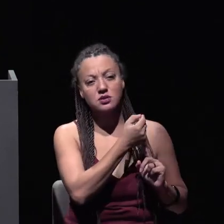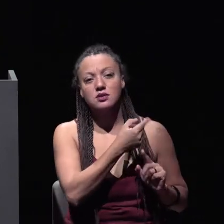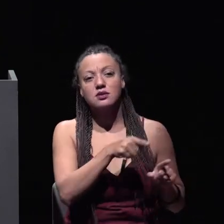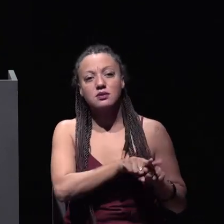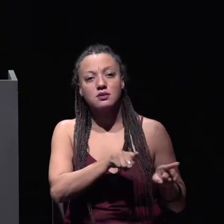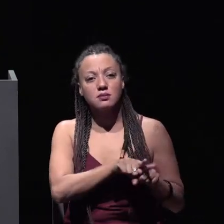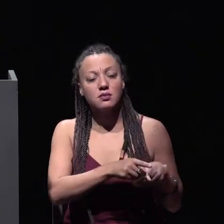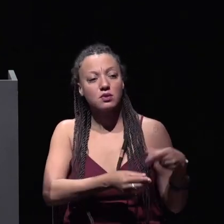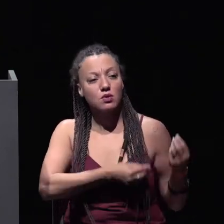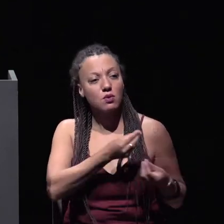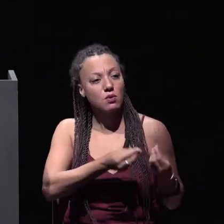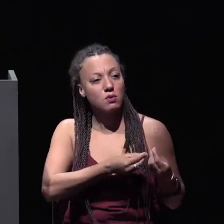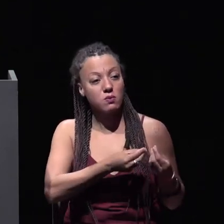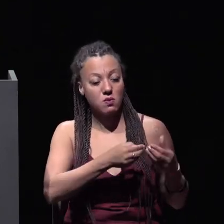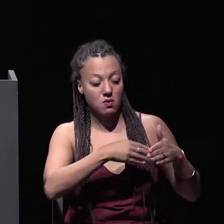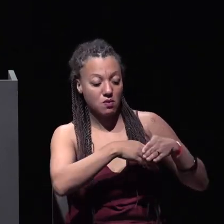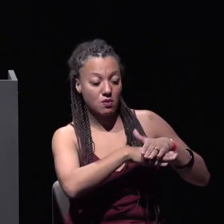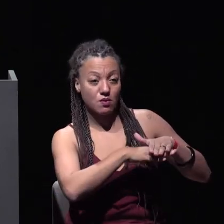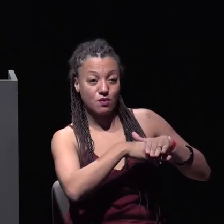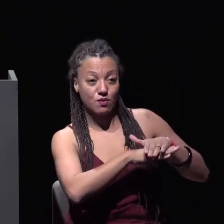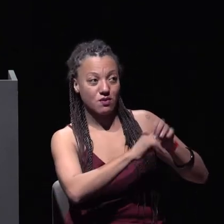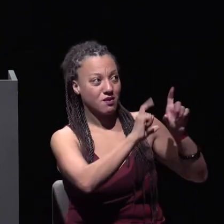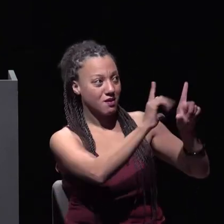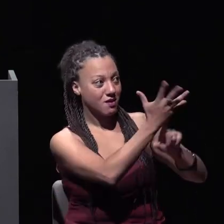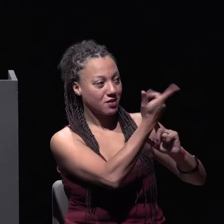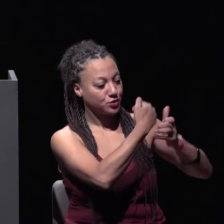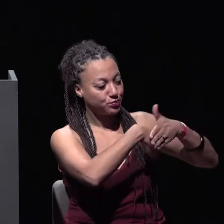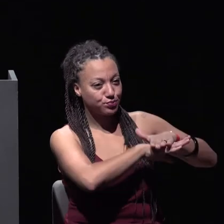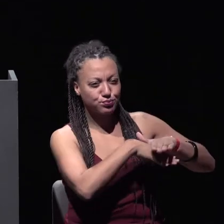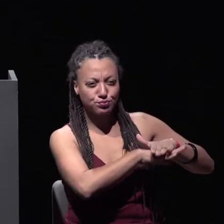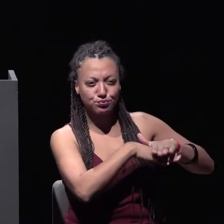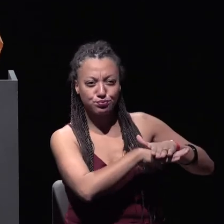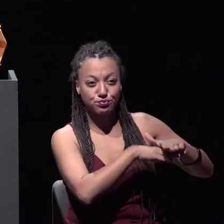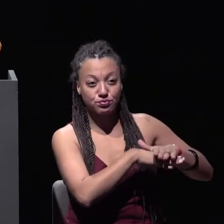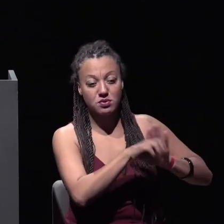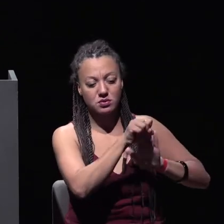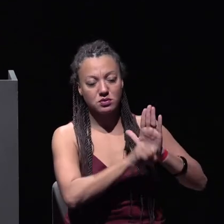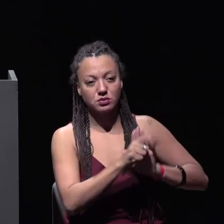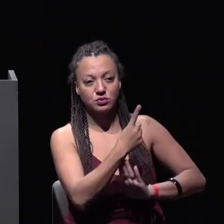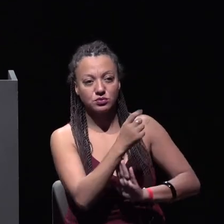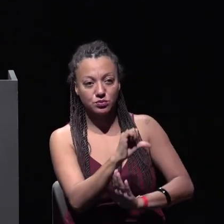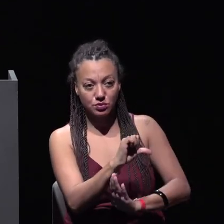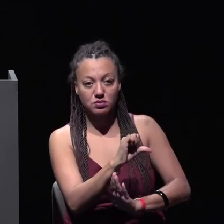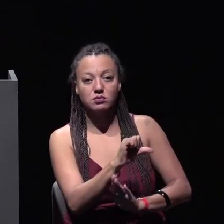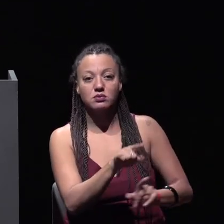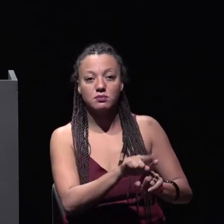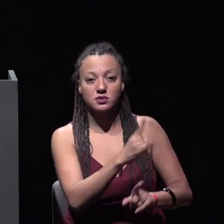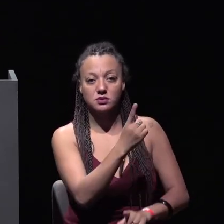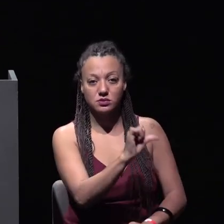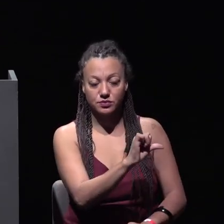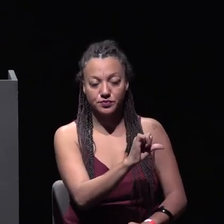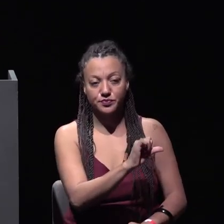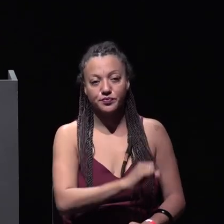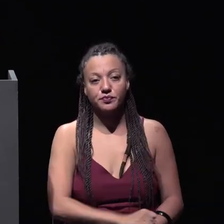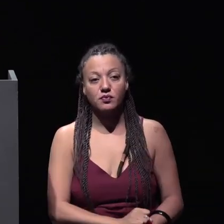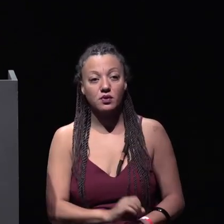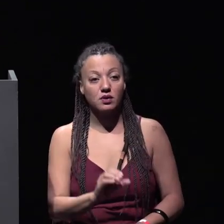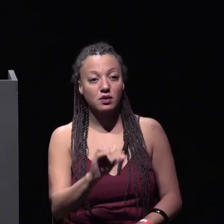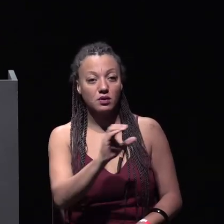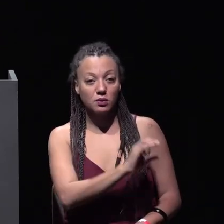formação de coleções entre os séculos 18 e 19 é coordenador do